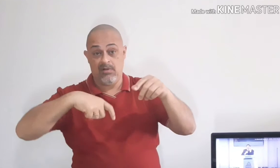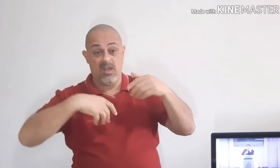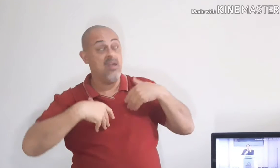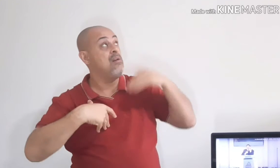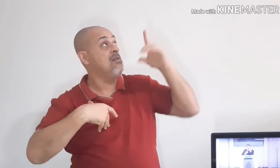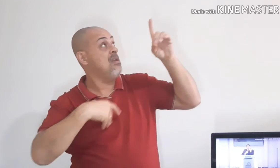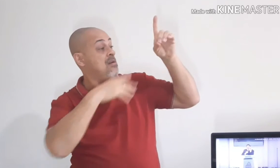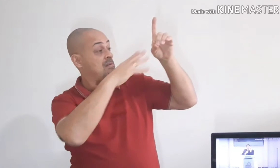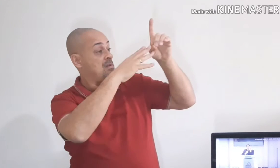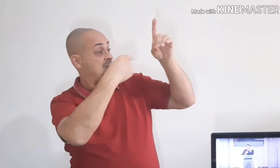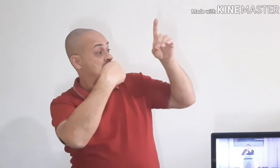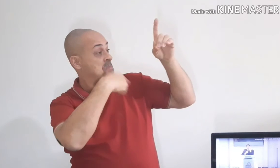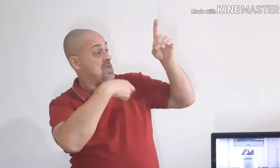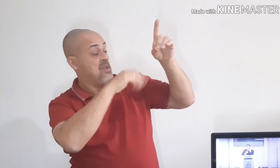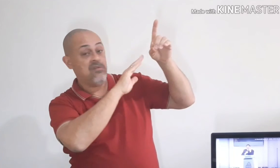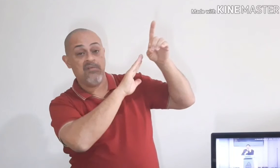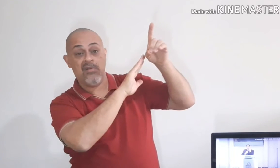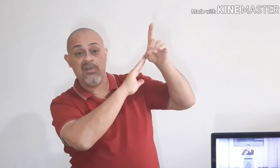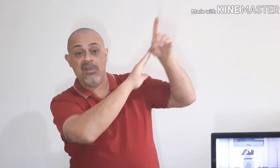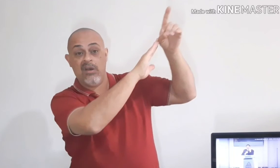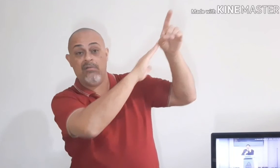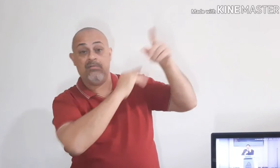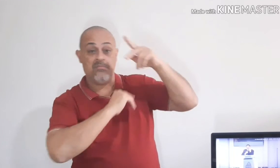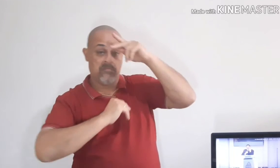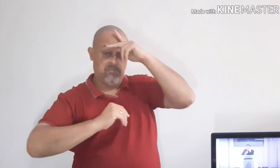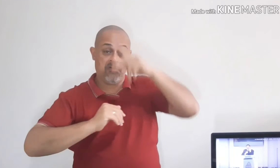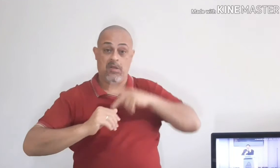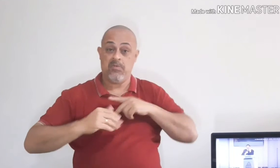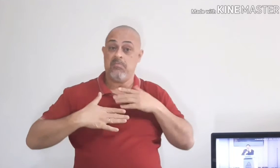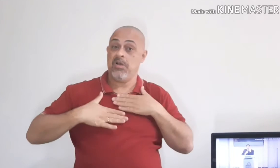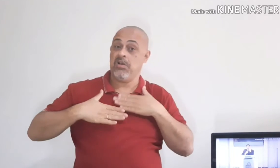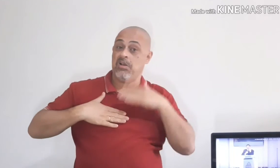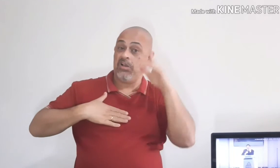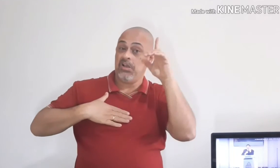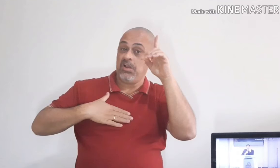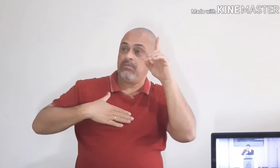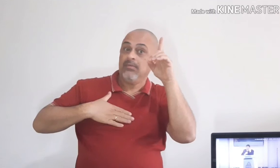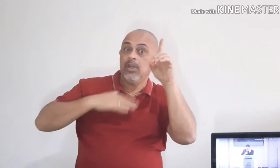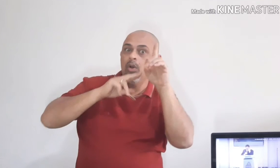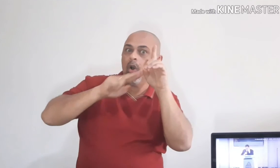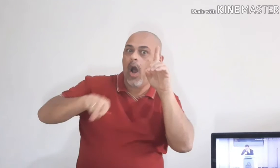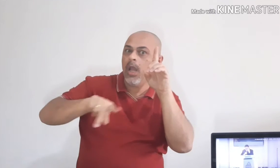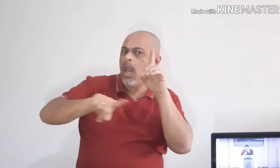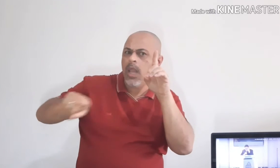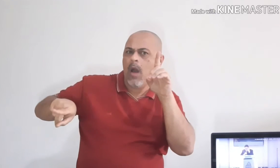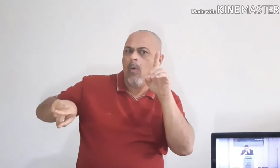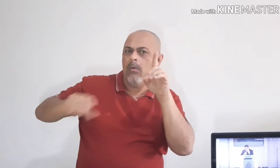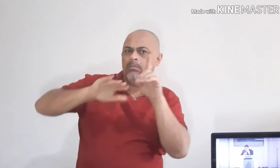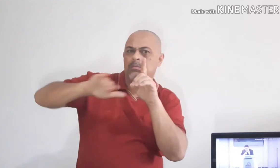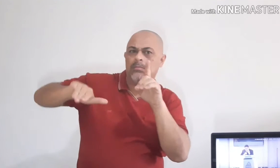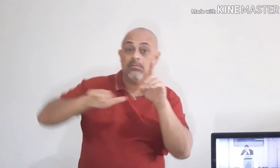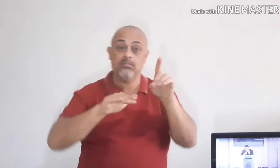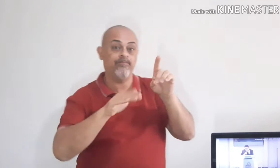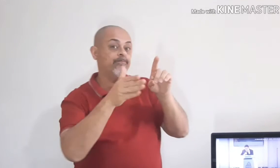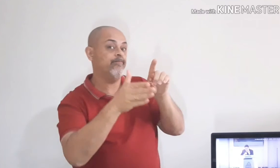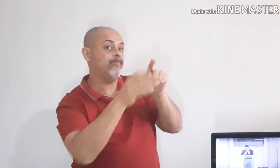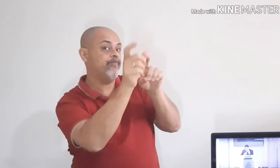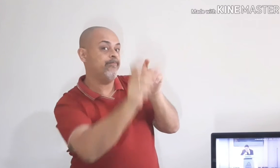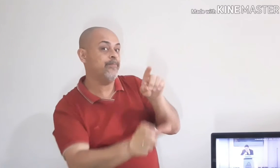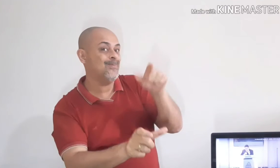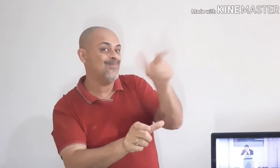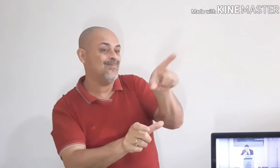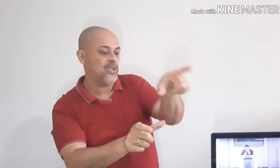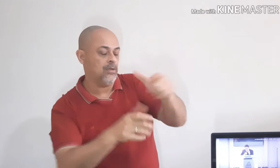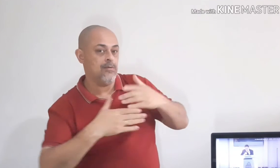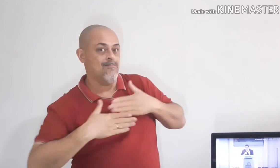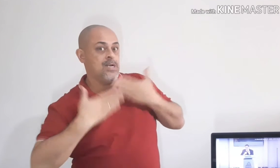é autossuficiente. Mas eu olharei para todo aquele que estiver abatido e